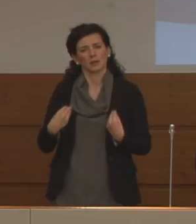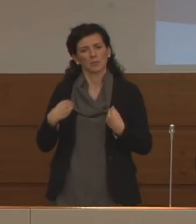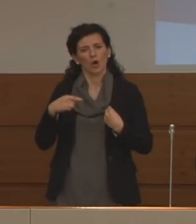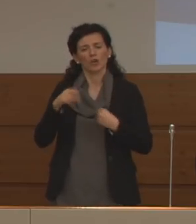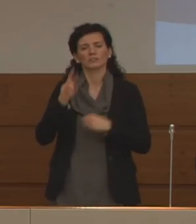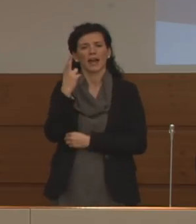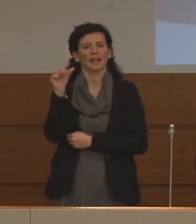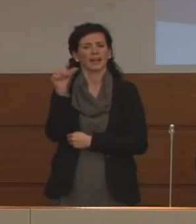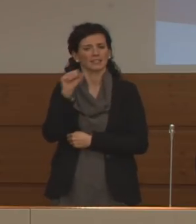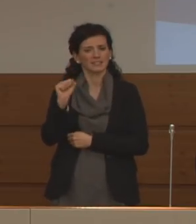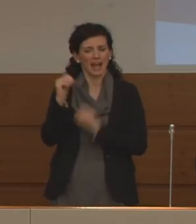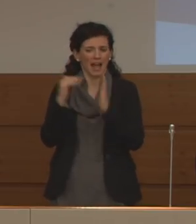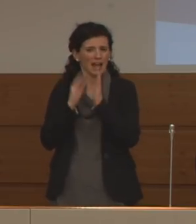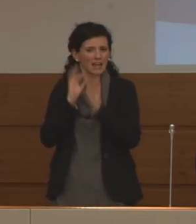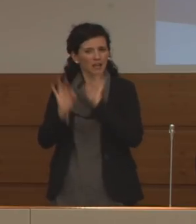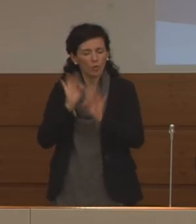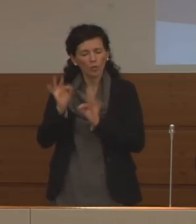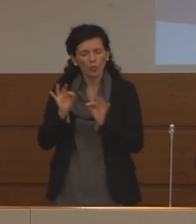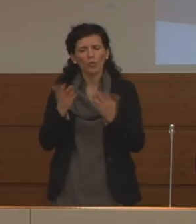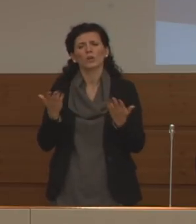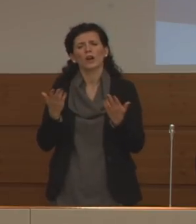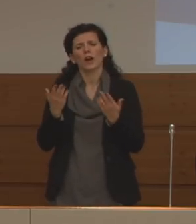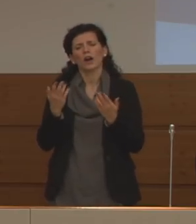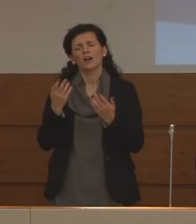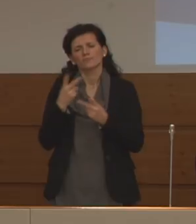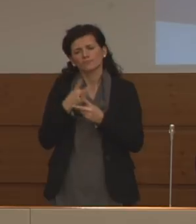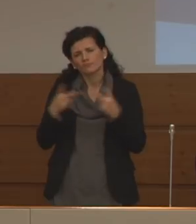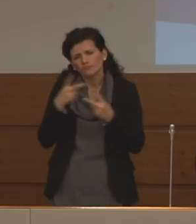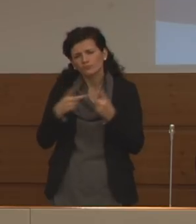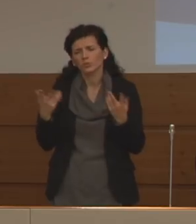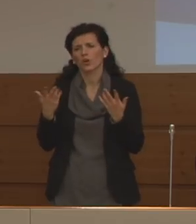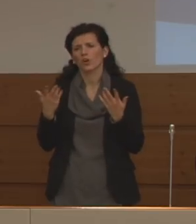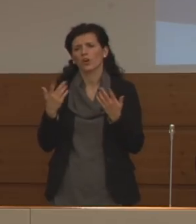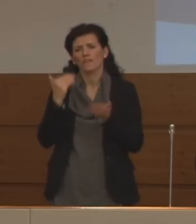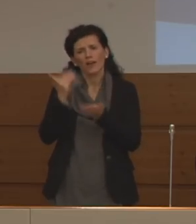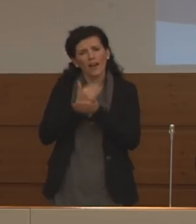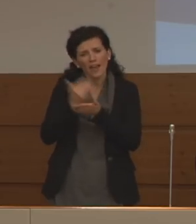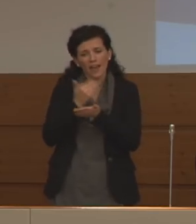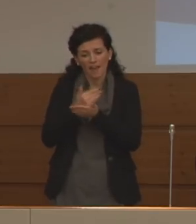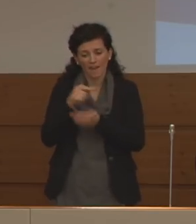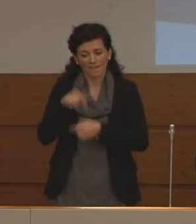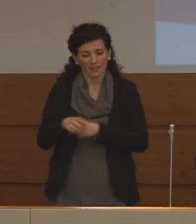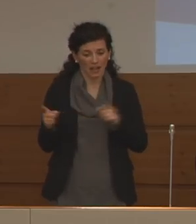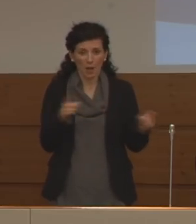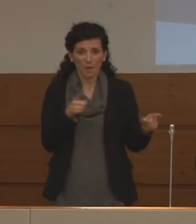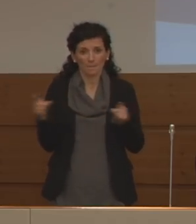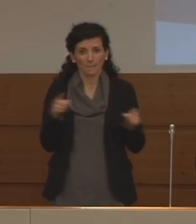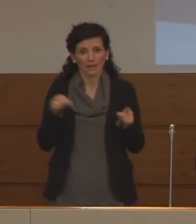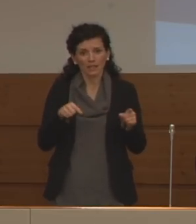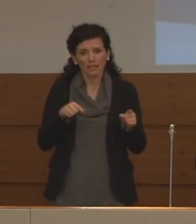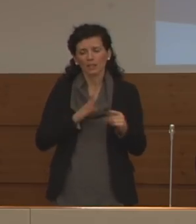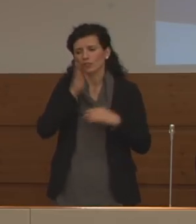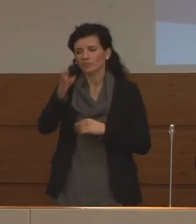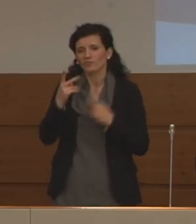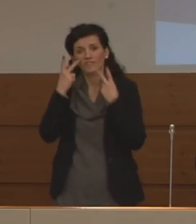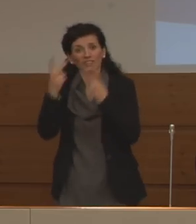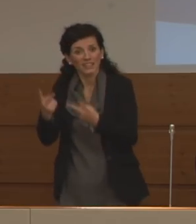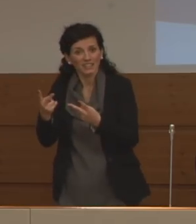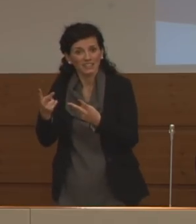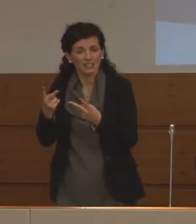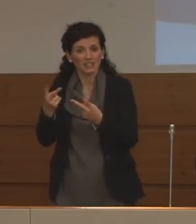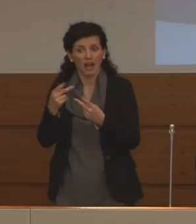rsa cercare di evitare in questa fase le visite